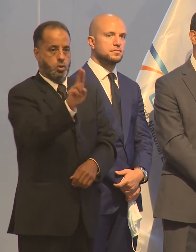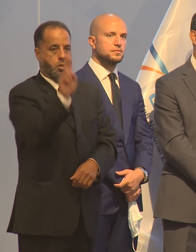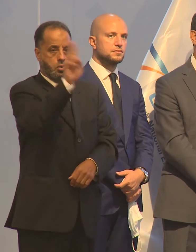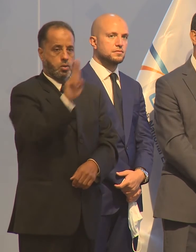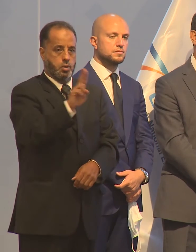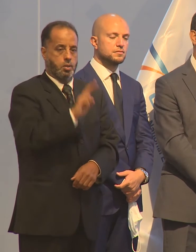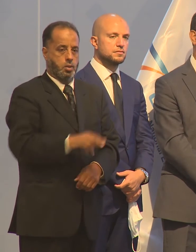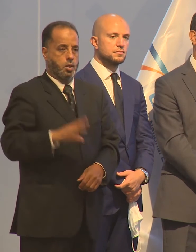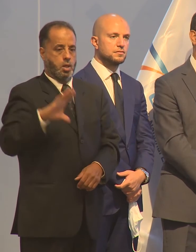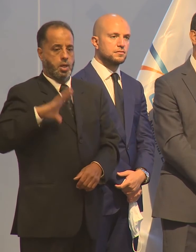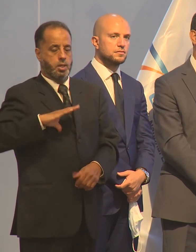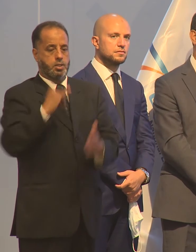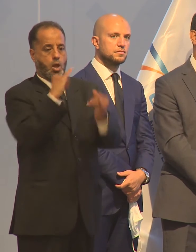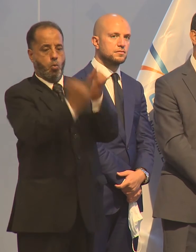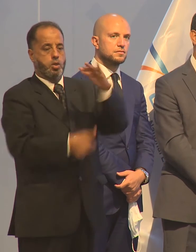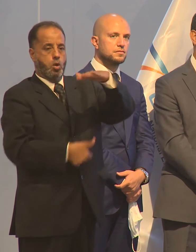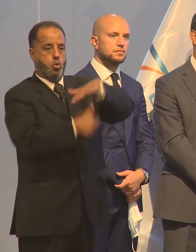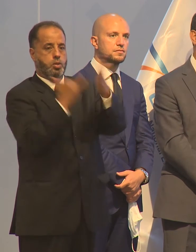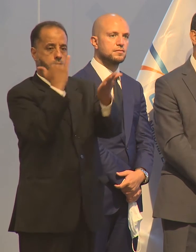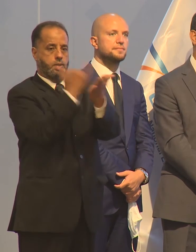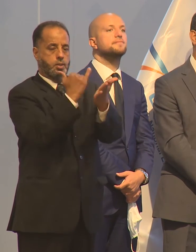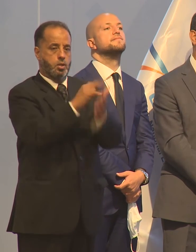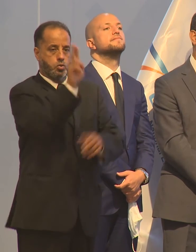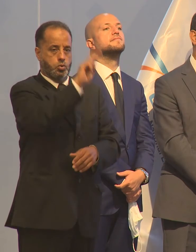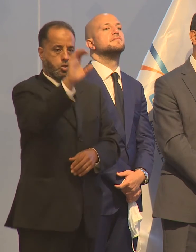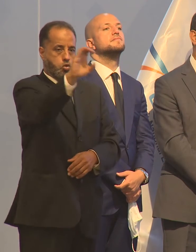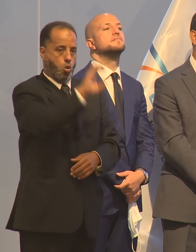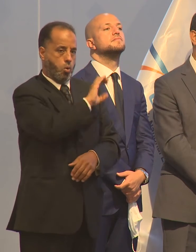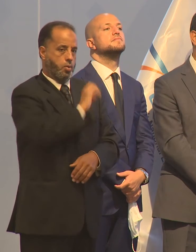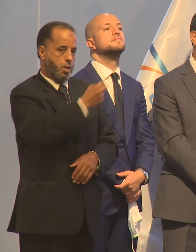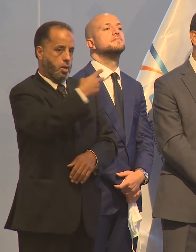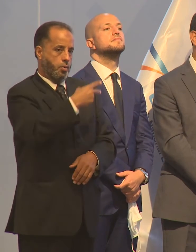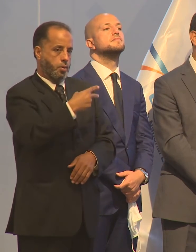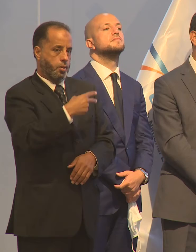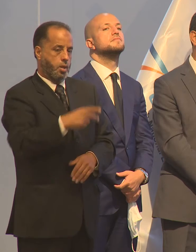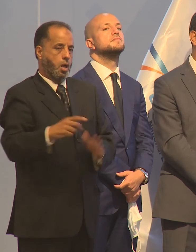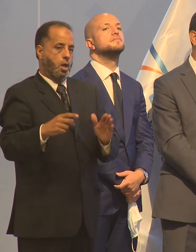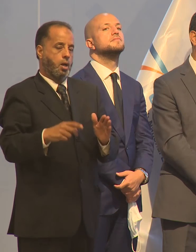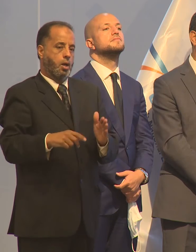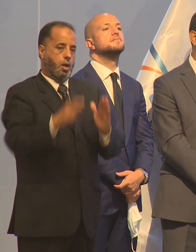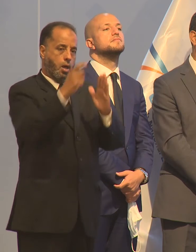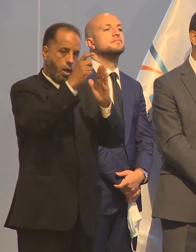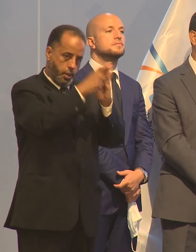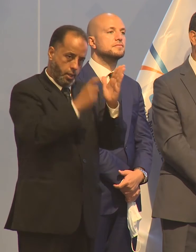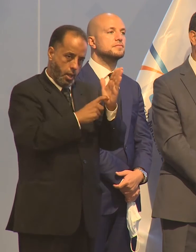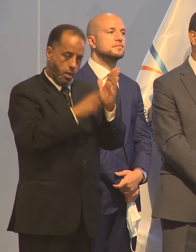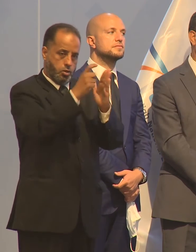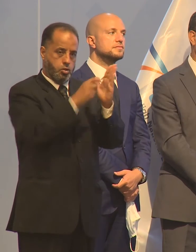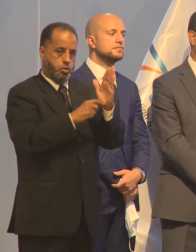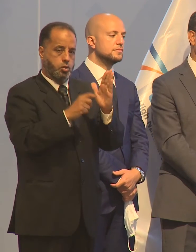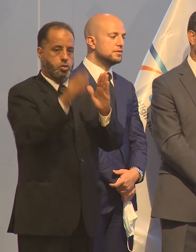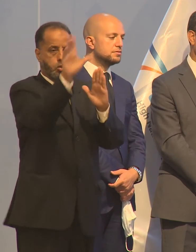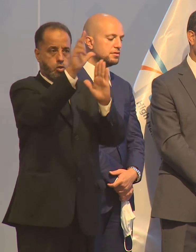للسيد عماد السايح. الجميع يعلم أنه حتى الآن لم يتم تحديد القاعدة الدستورية وكذلك عدم إصدار